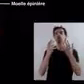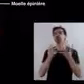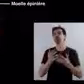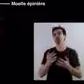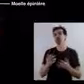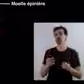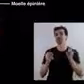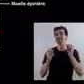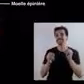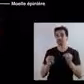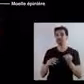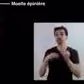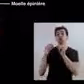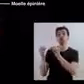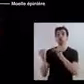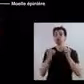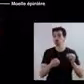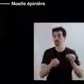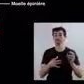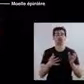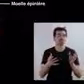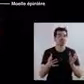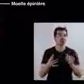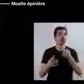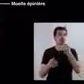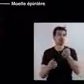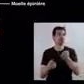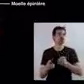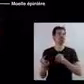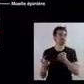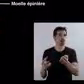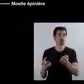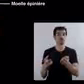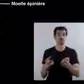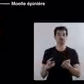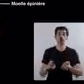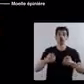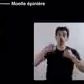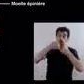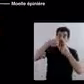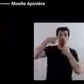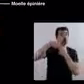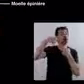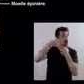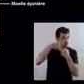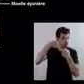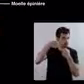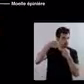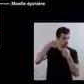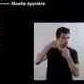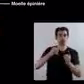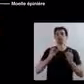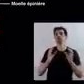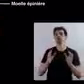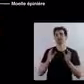entoure porte le nom de synapse neuroneuronique. Ça veut dire qu'au niveau de cette synapse, vous avez deux neurones en